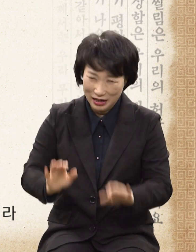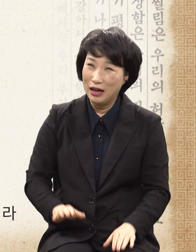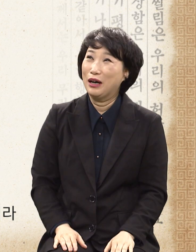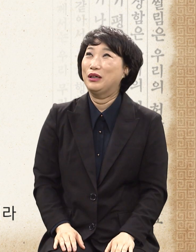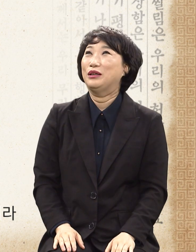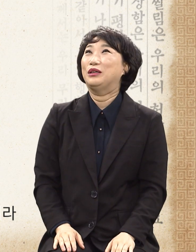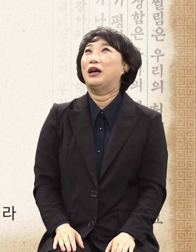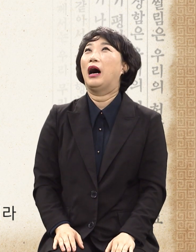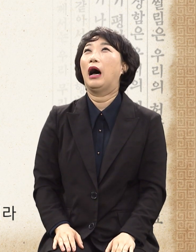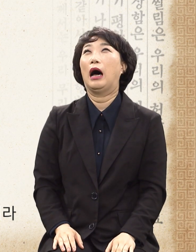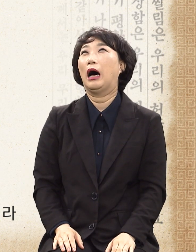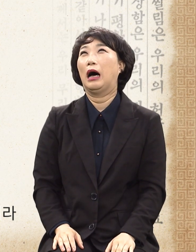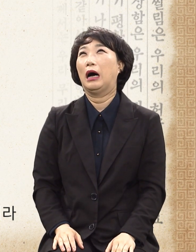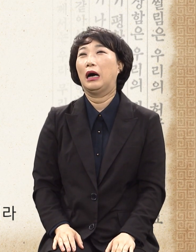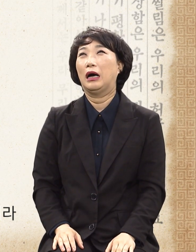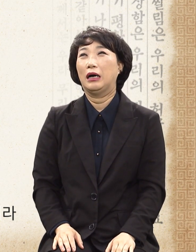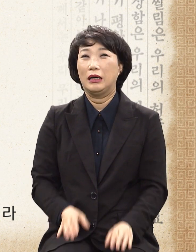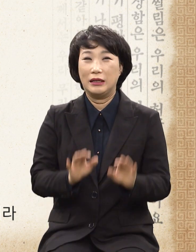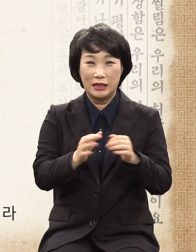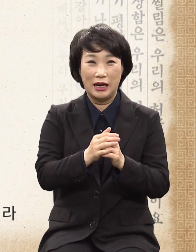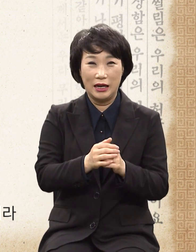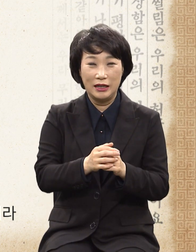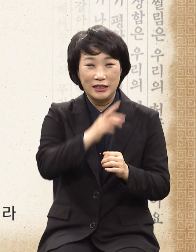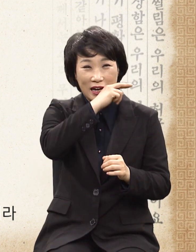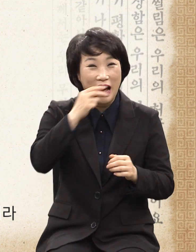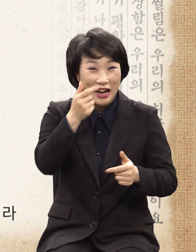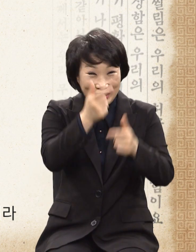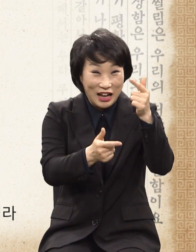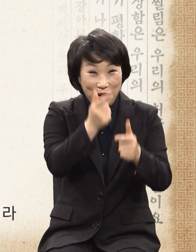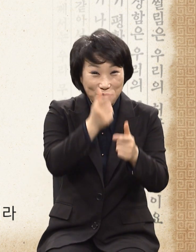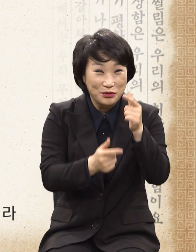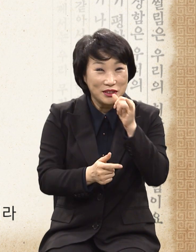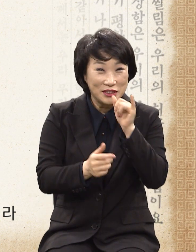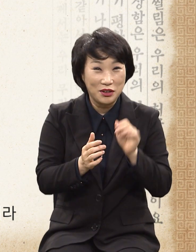도끼로 향나무를 팍 찍으면